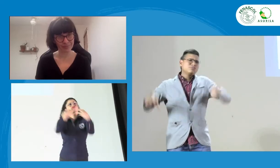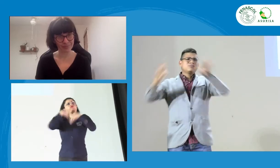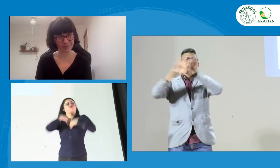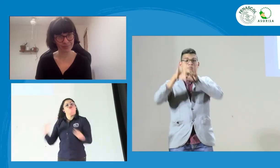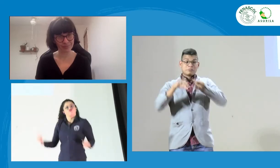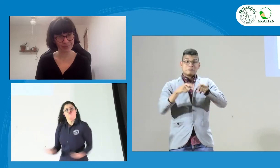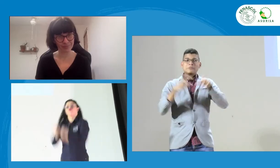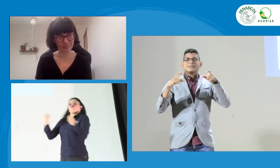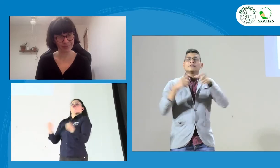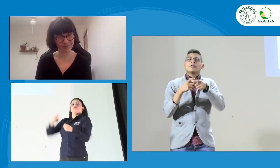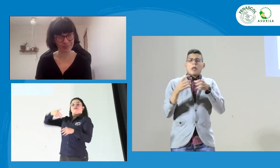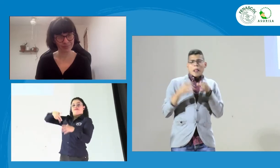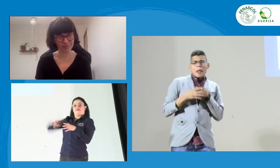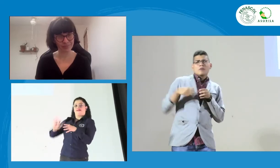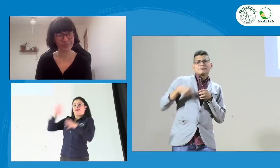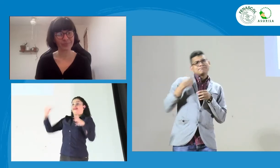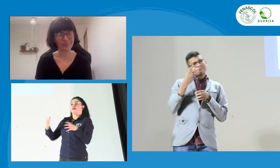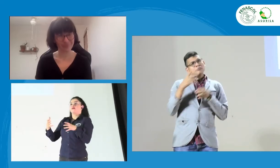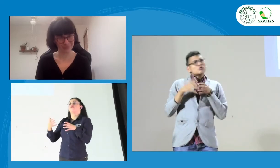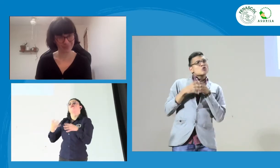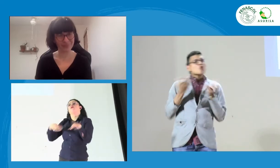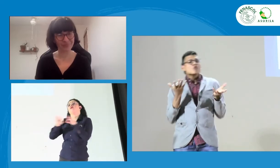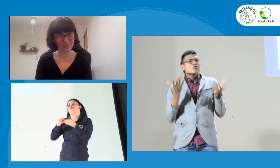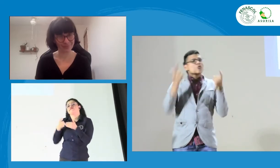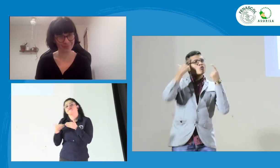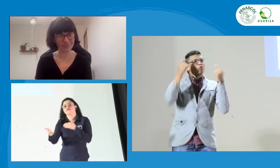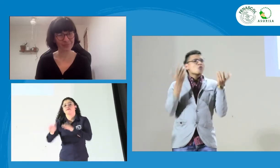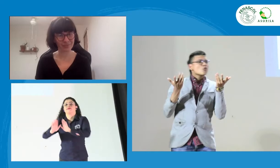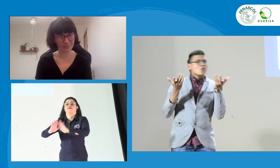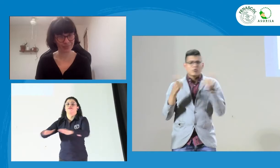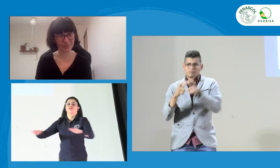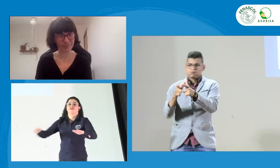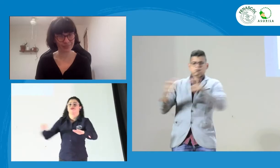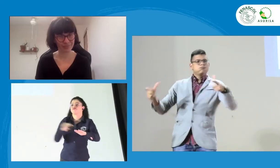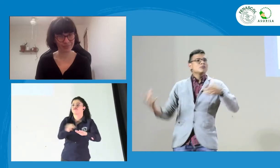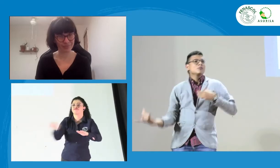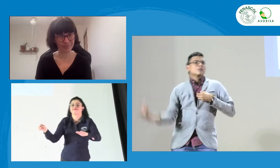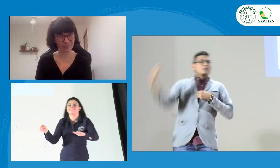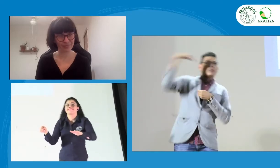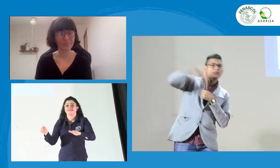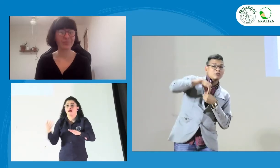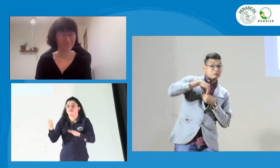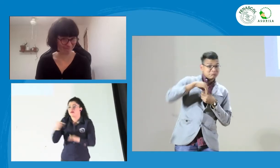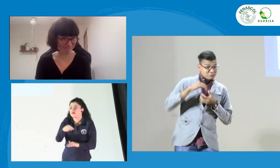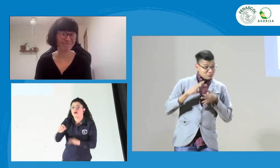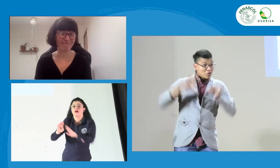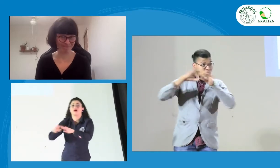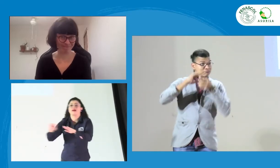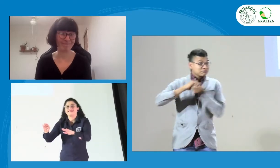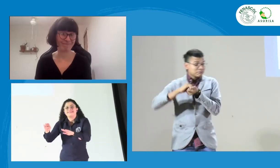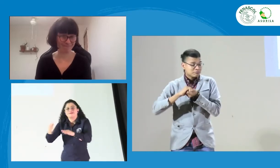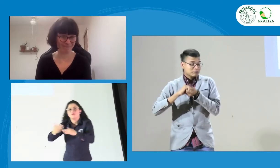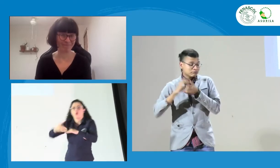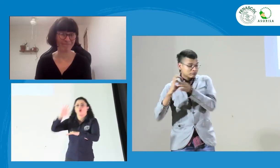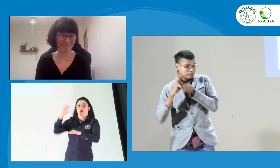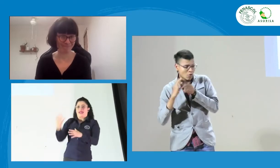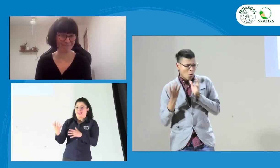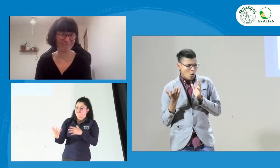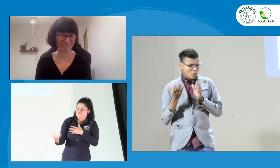como también esa unión y también pensando en los niños. Entonces, ¿cómo hacer que este grupo crezca, que más se involucre? ¿Es